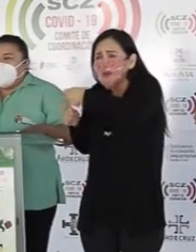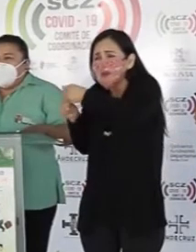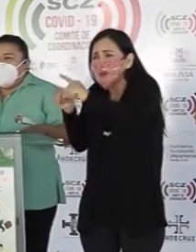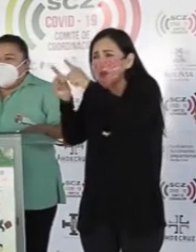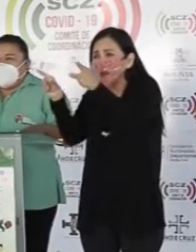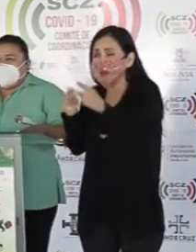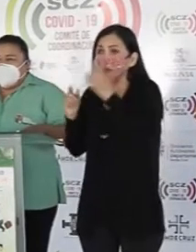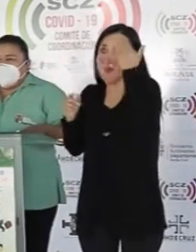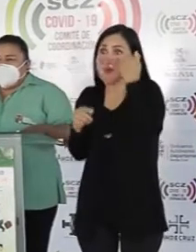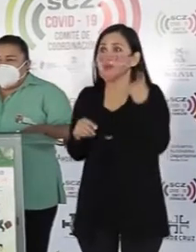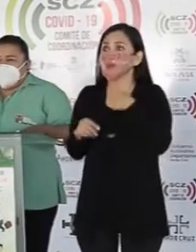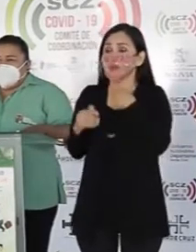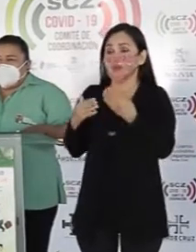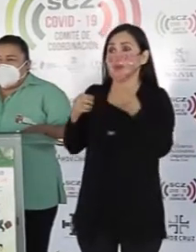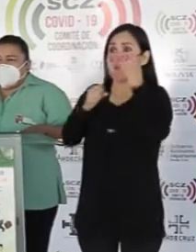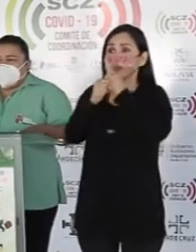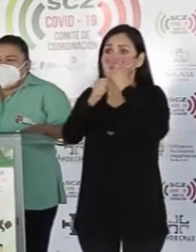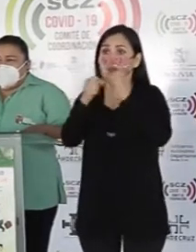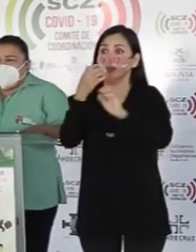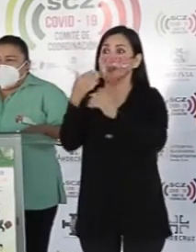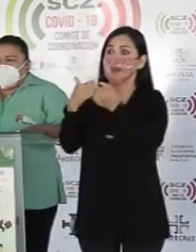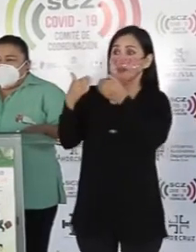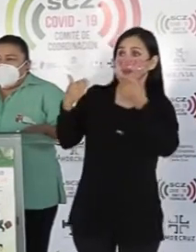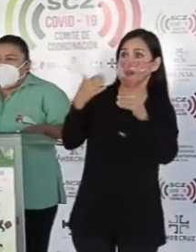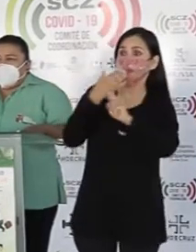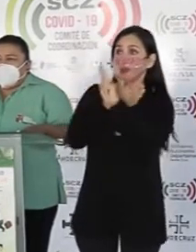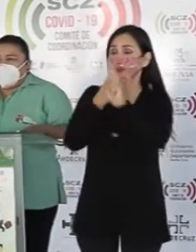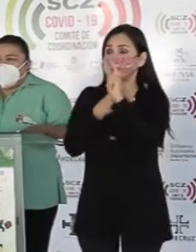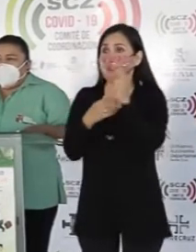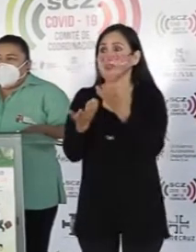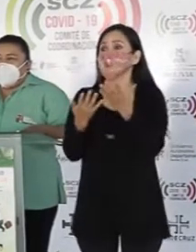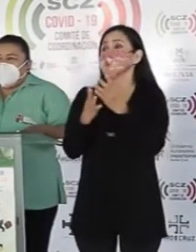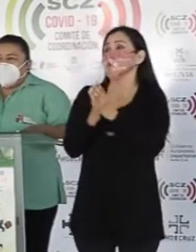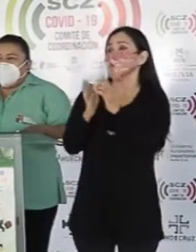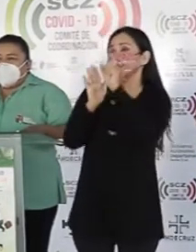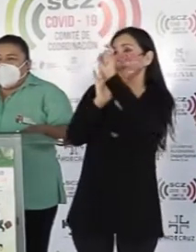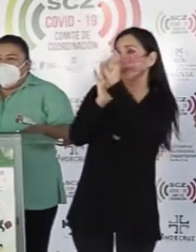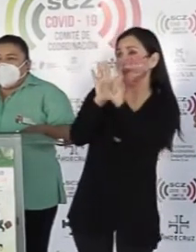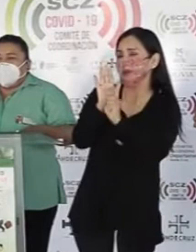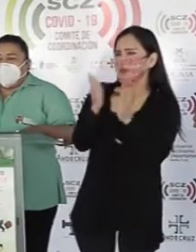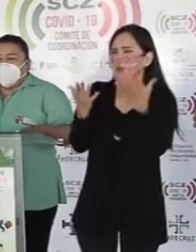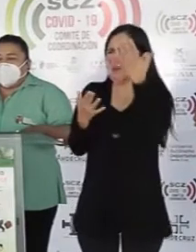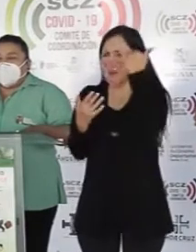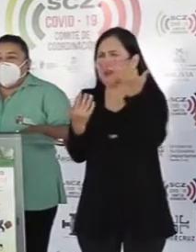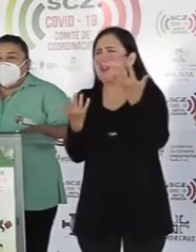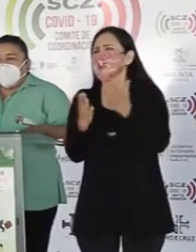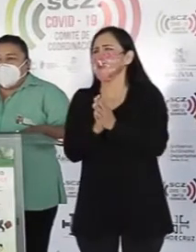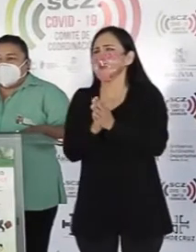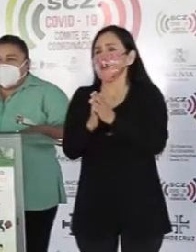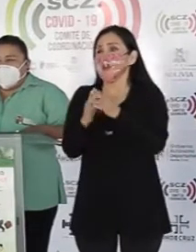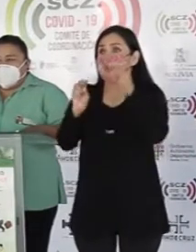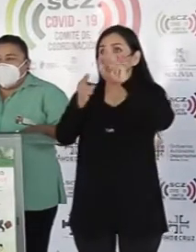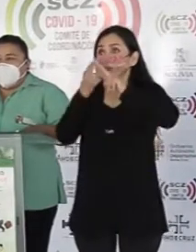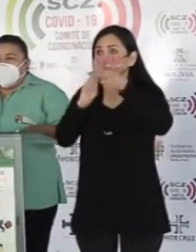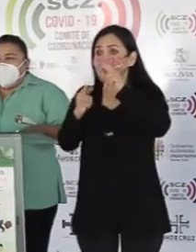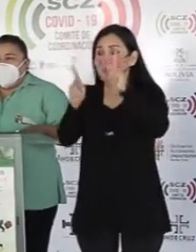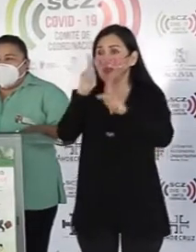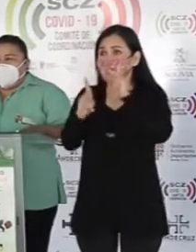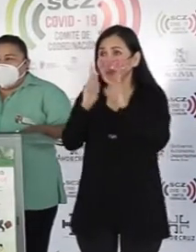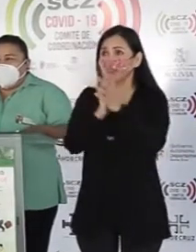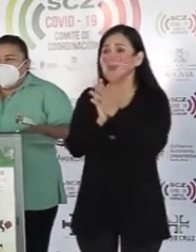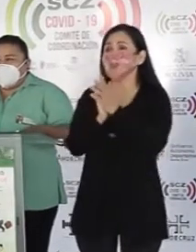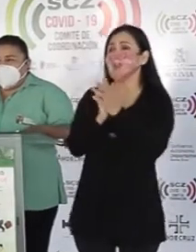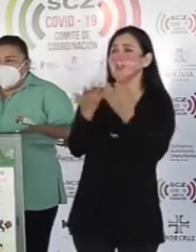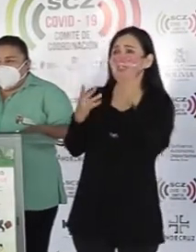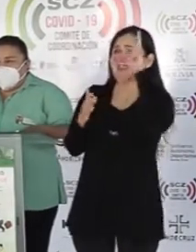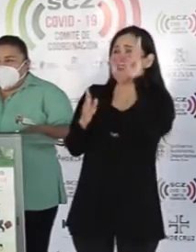trabajando en lo que es la prevención de la violencia sexual, porque ha habido se ha elevado la cifra en cuanto a